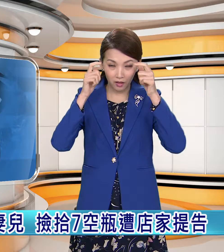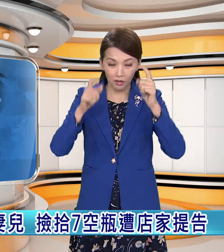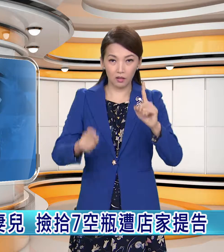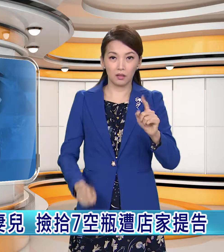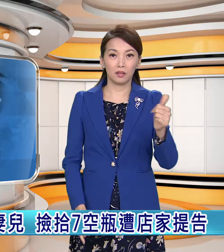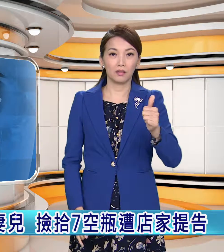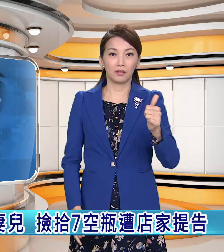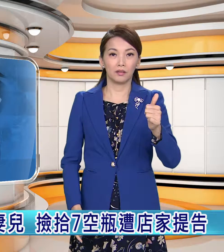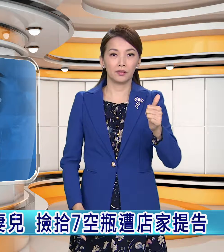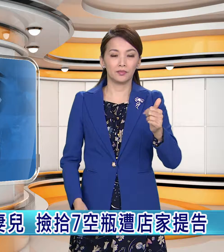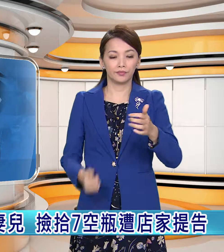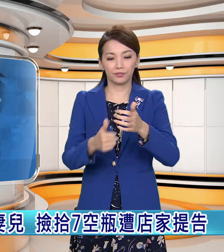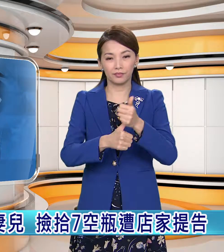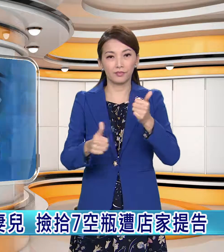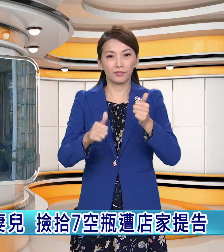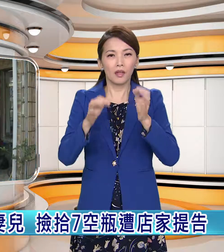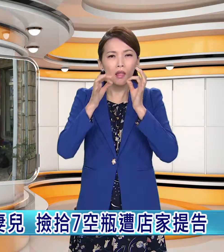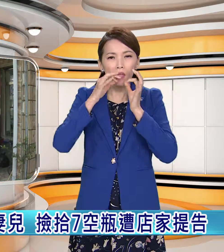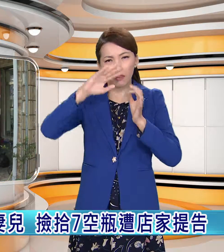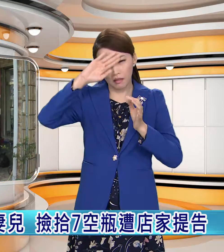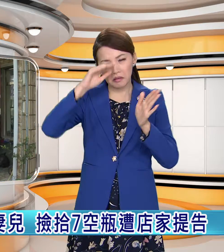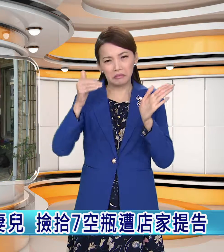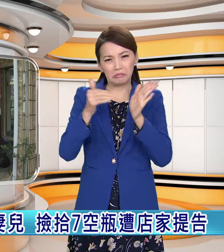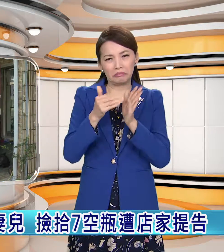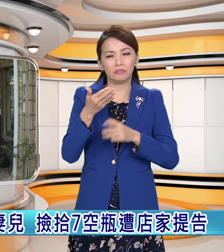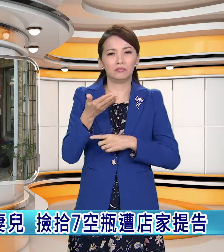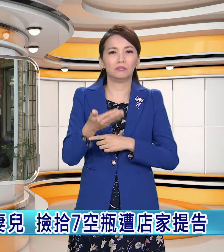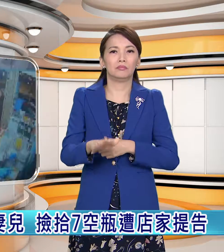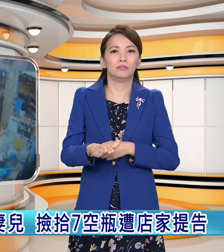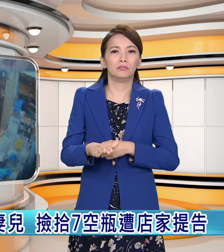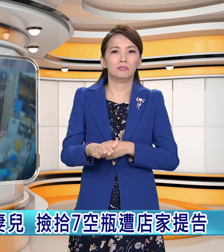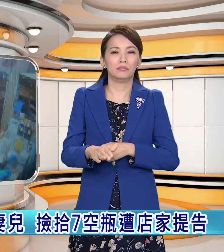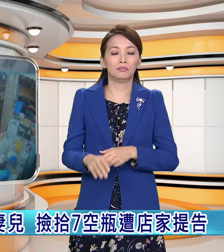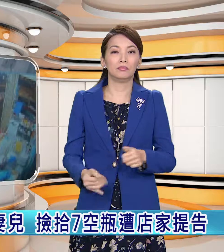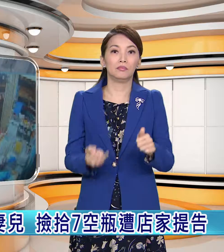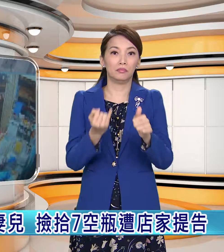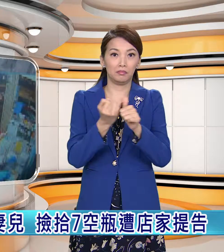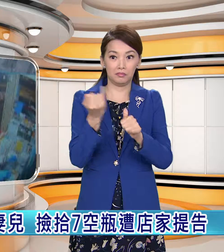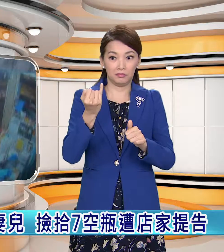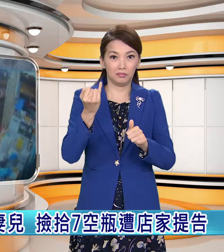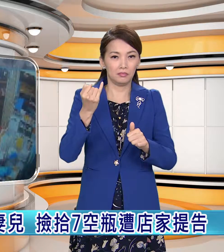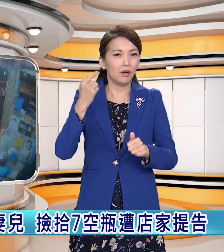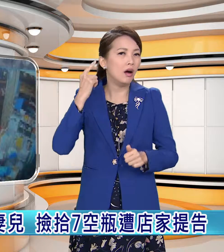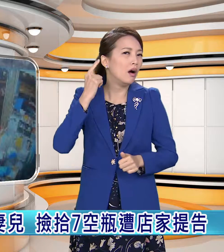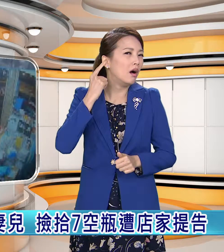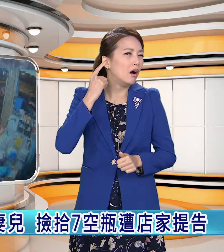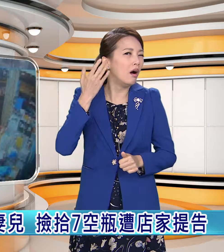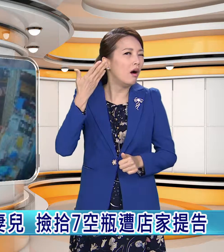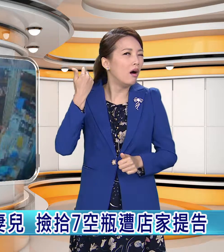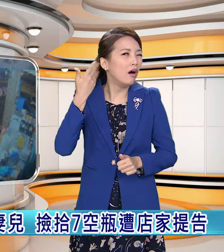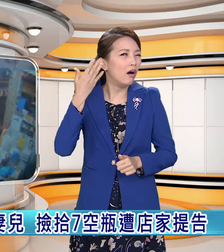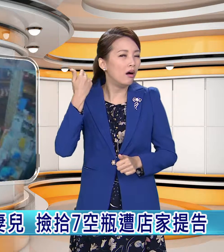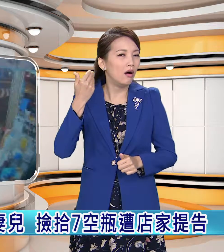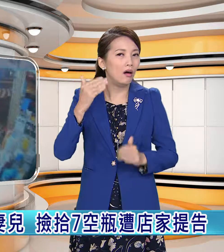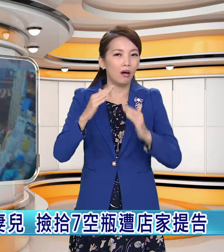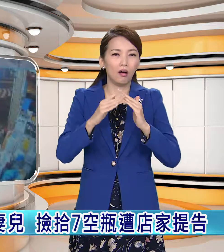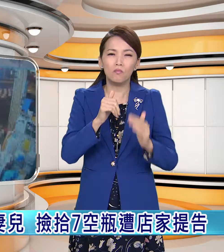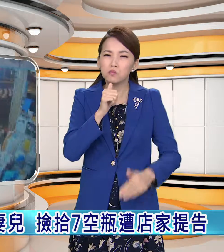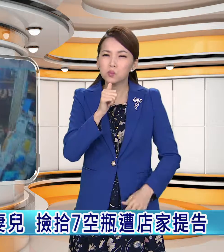高雄一名男子，儿子是癌症末期，而妻子右耳失聪，除了中低收